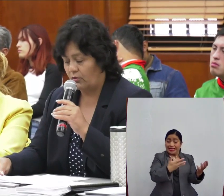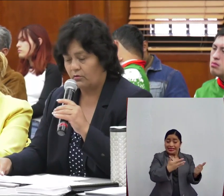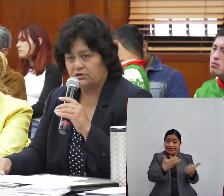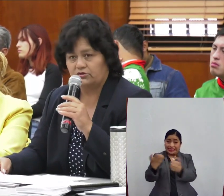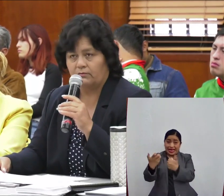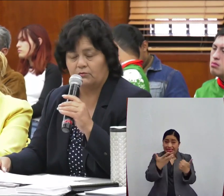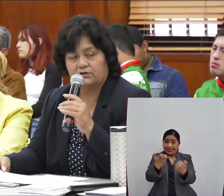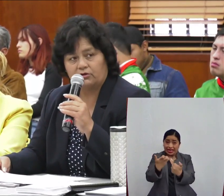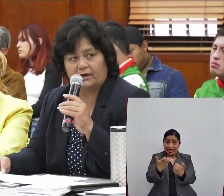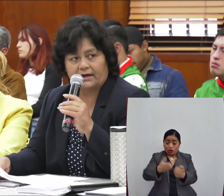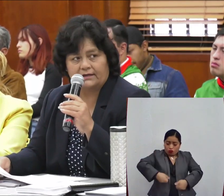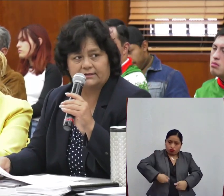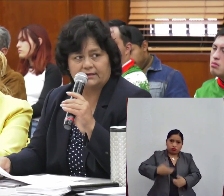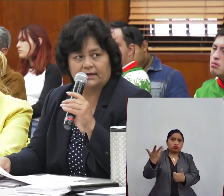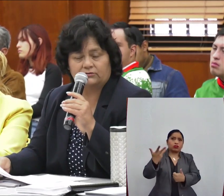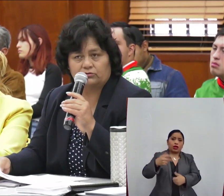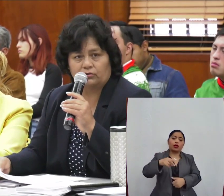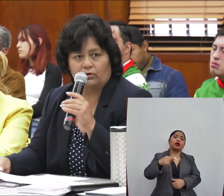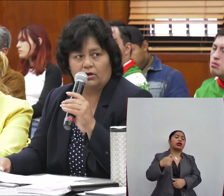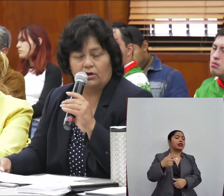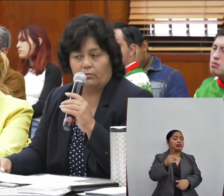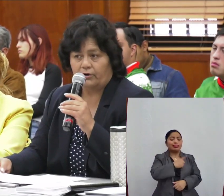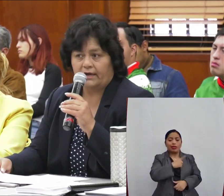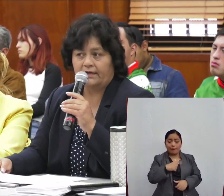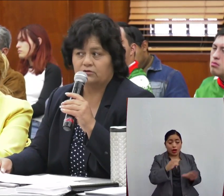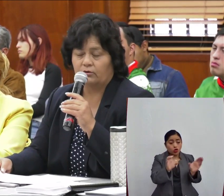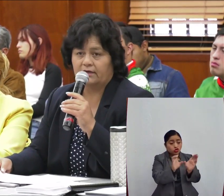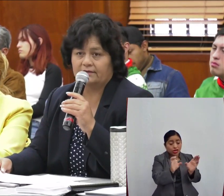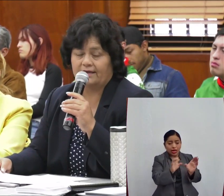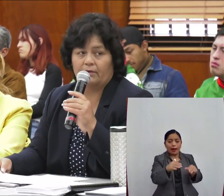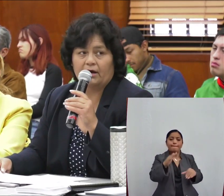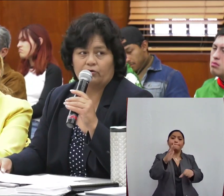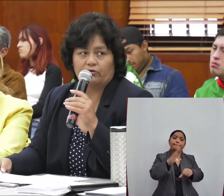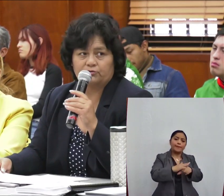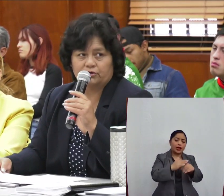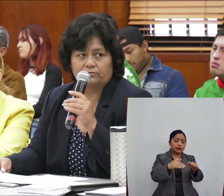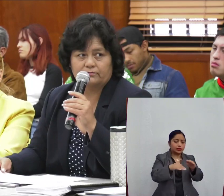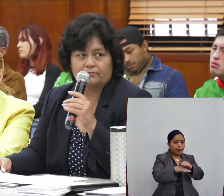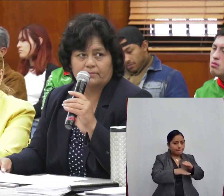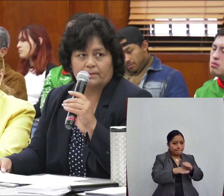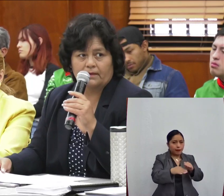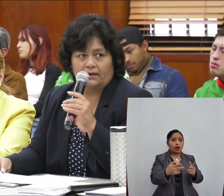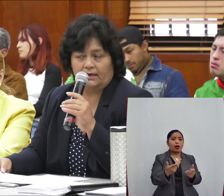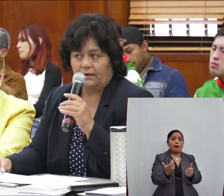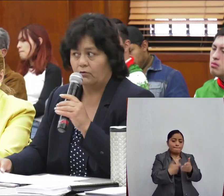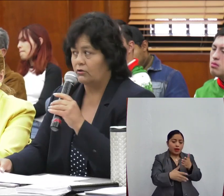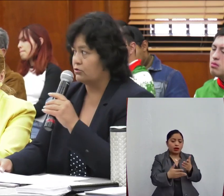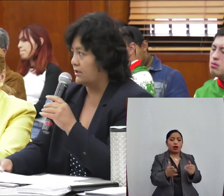como comisión vamos a tomar cartas en el asunto porque eso se llama corrupción.